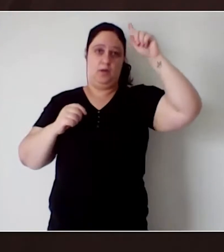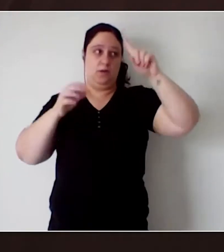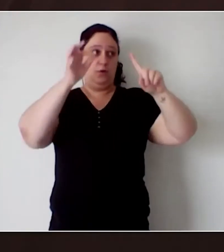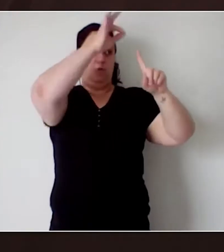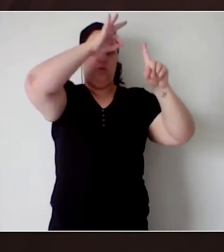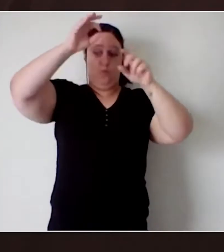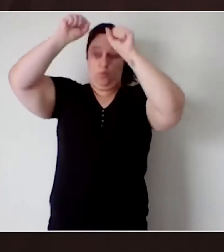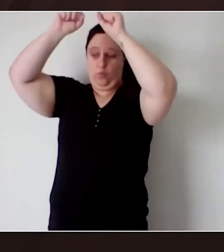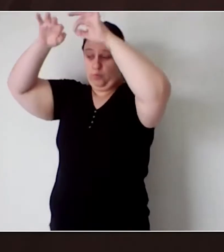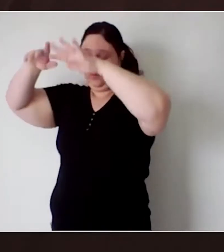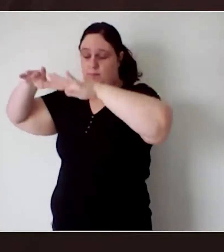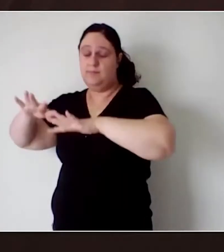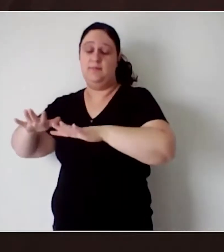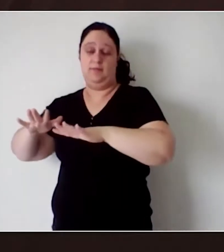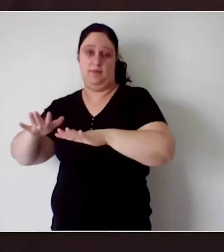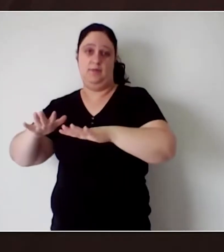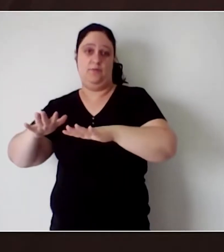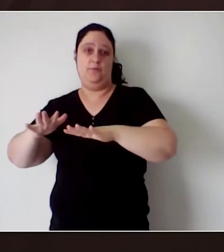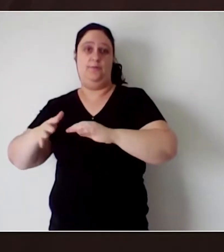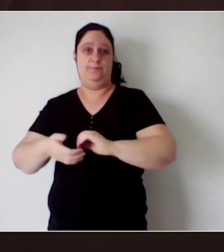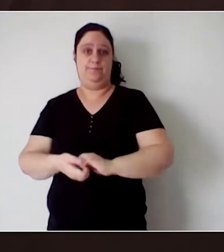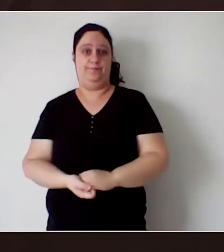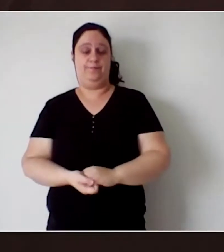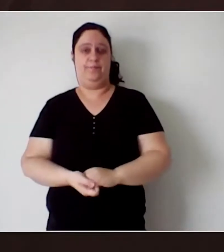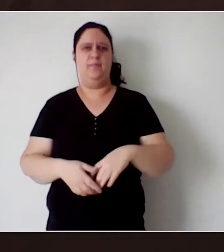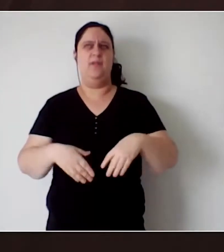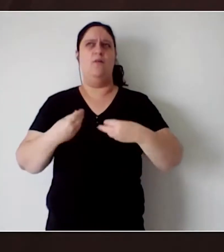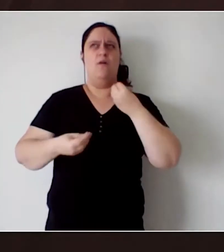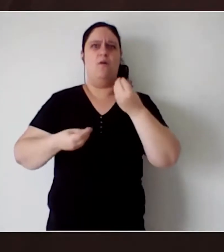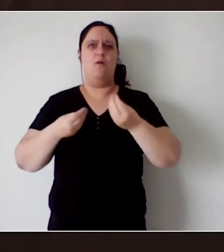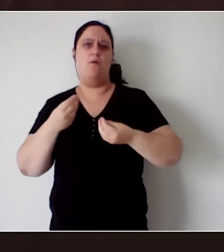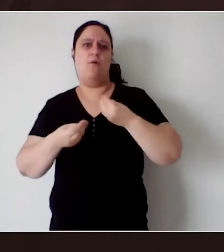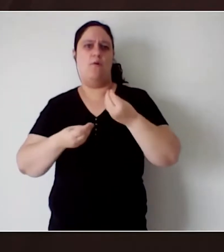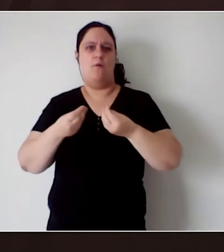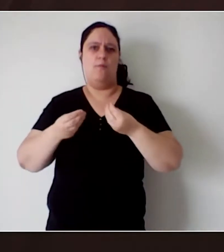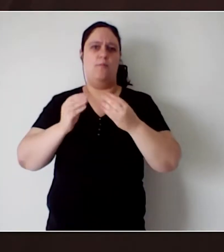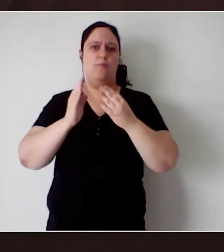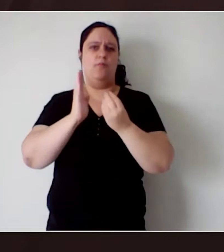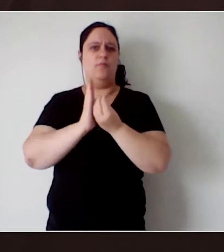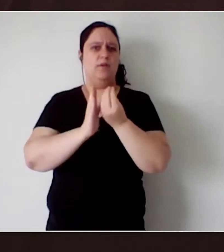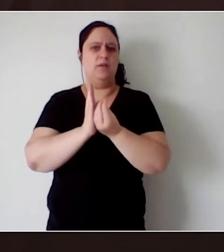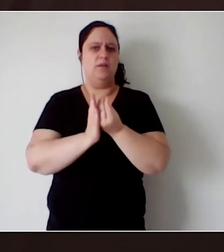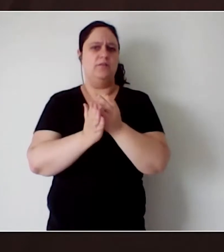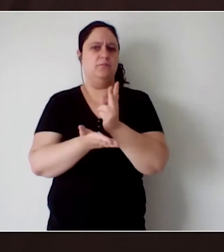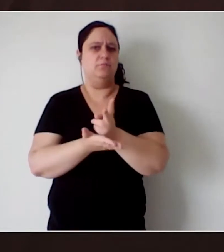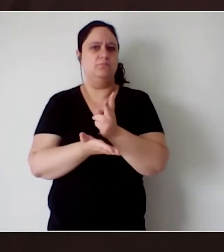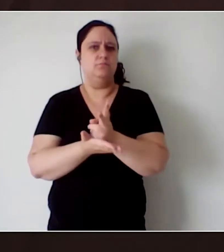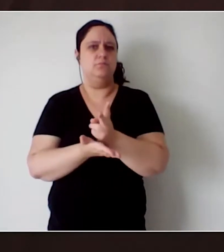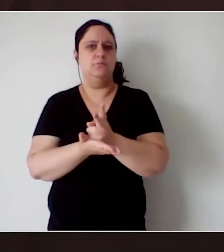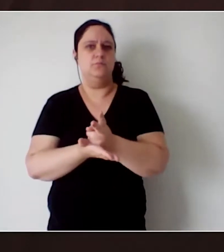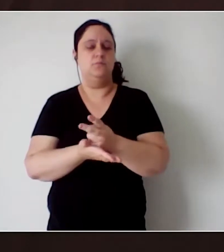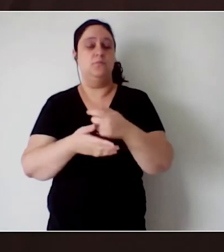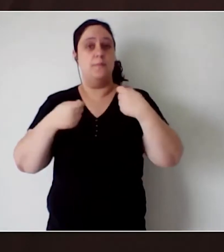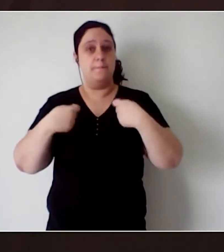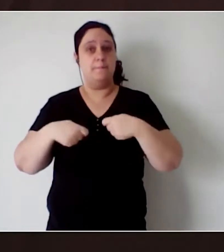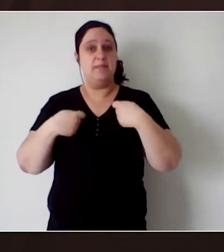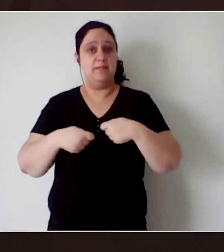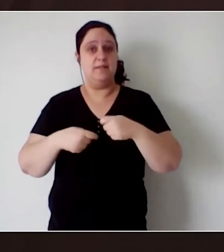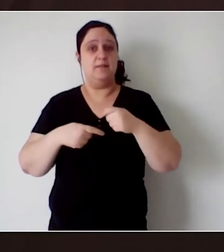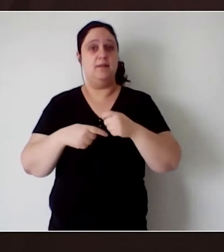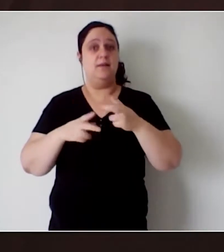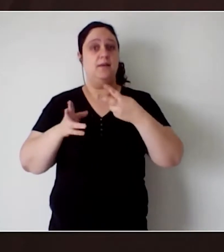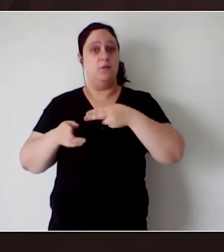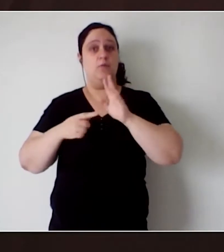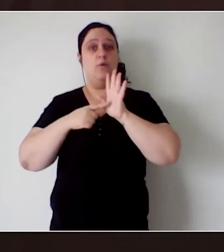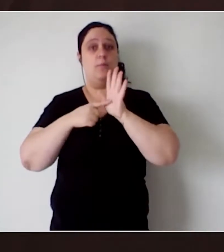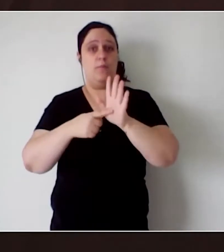sequência a essa edificação? Ela precisa, como eu mostrei para vocês a figura de Zacarias 4, precisa da